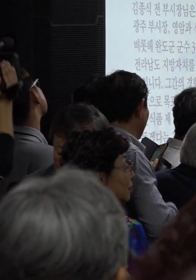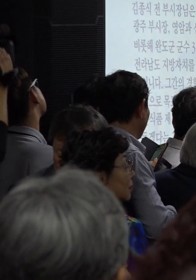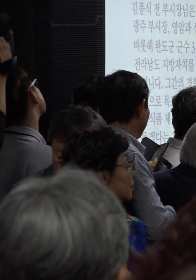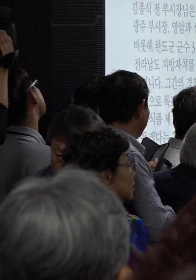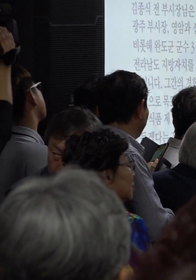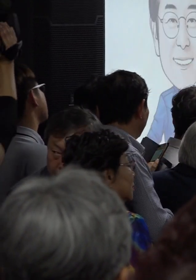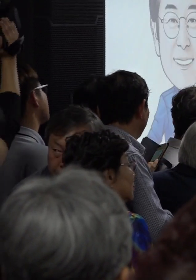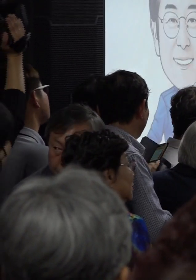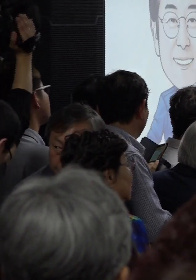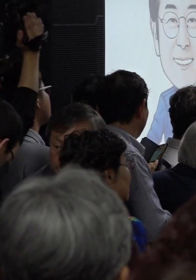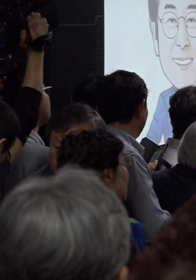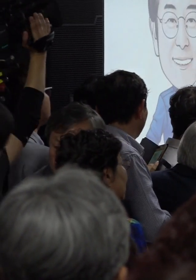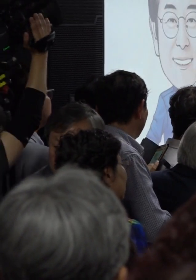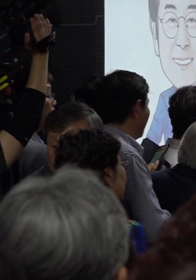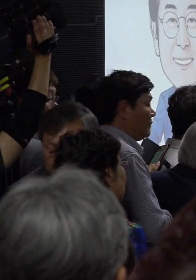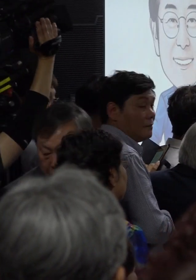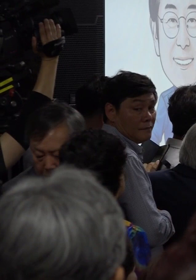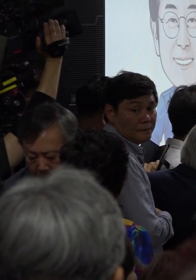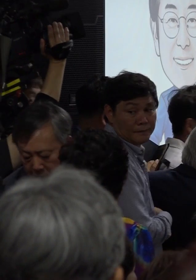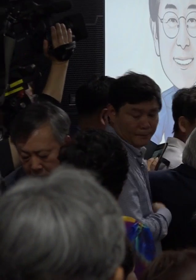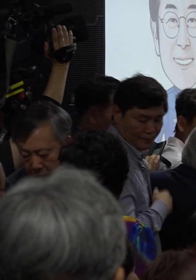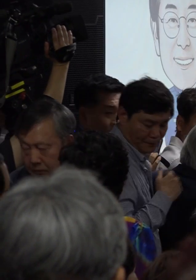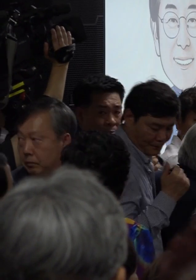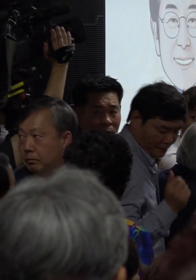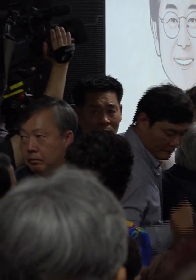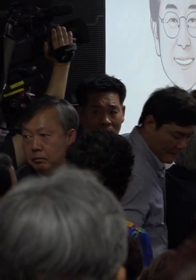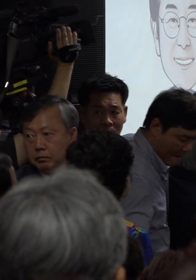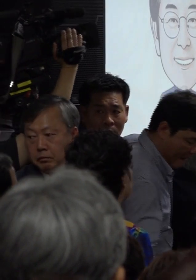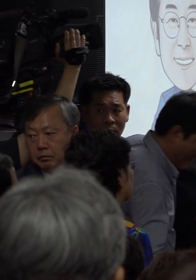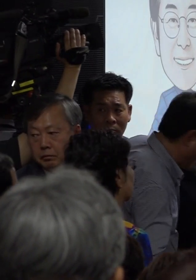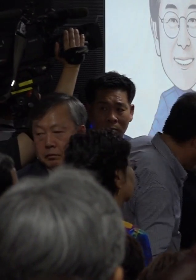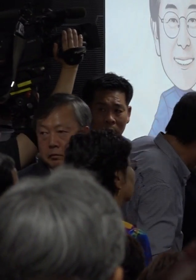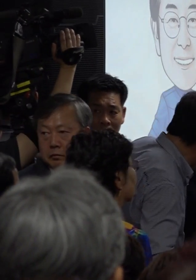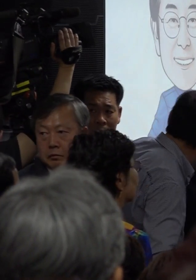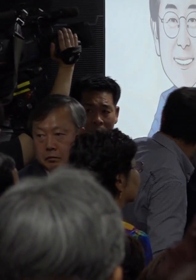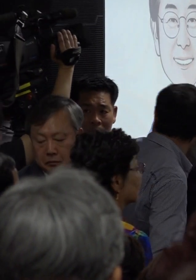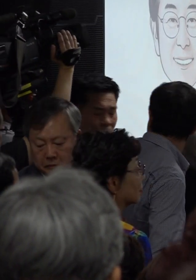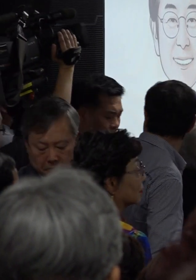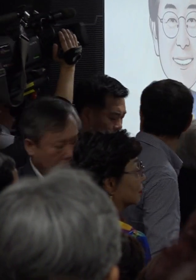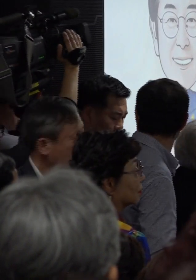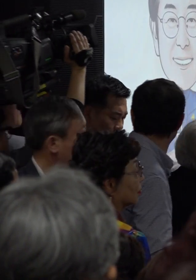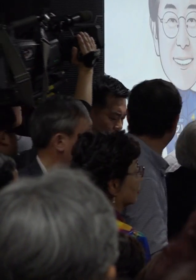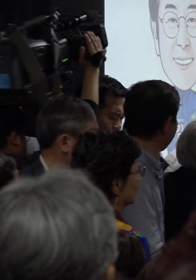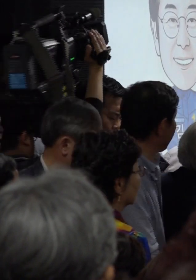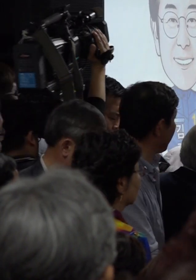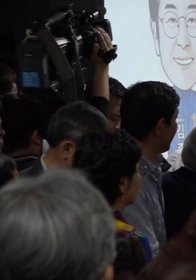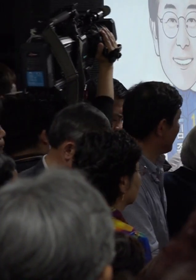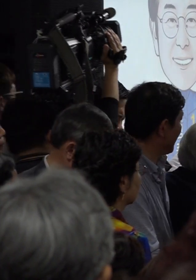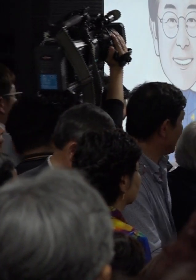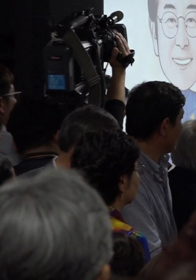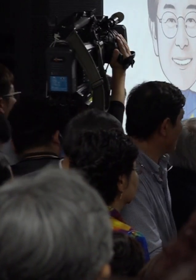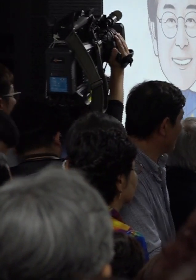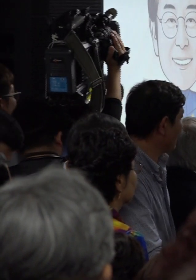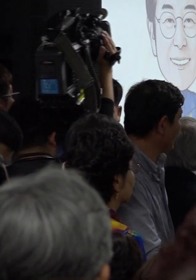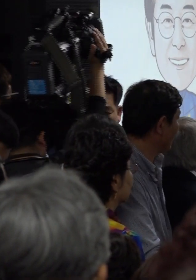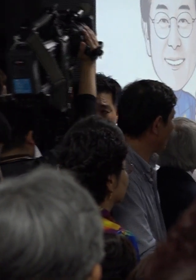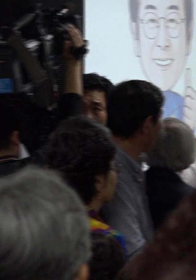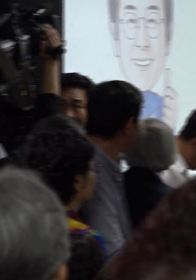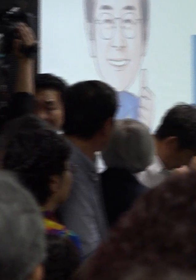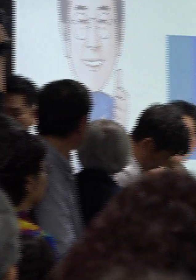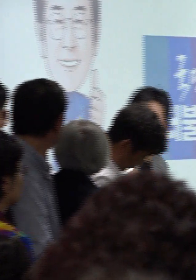이 자리에 함께 계신 시민 여러분, 저는 김종식 후보의 검증된